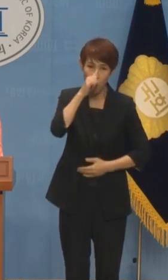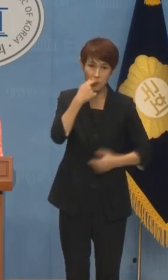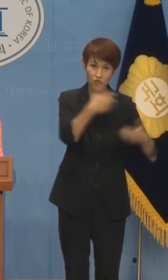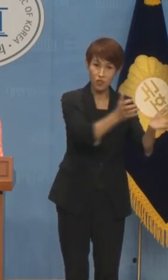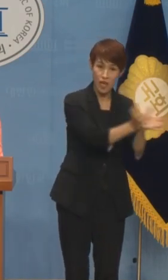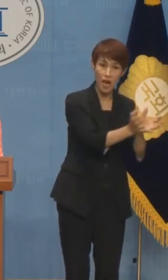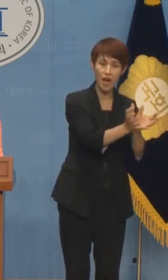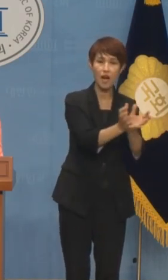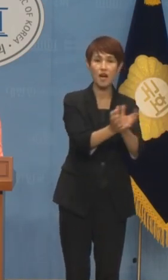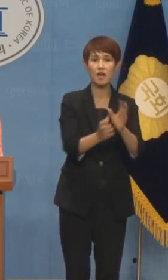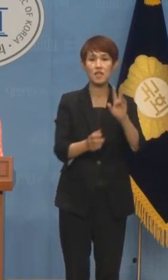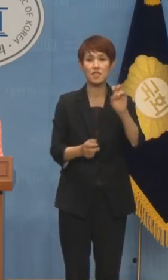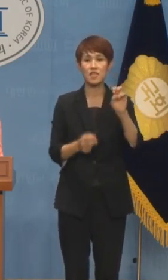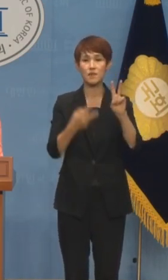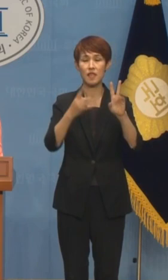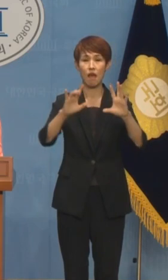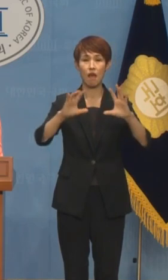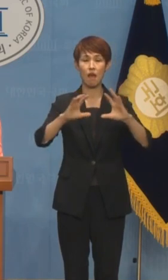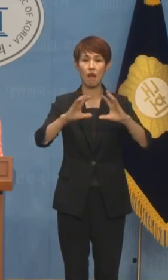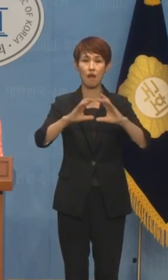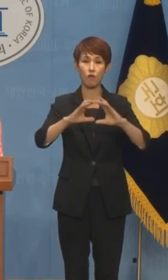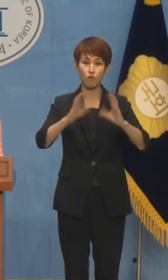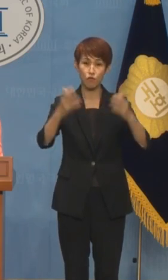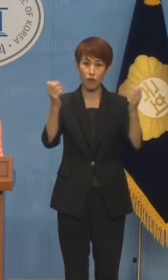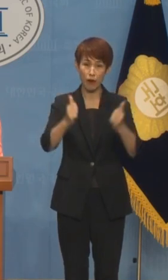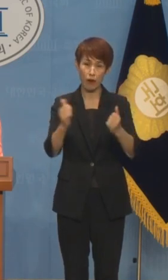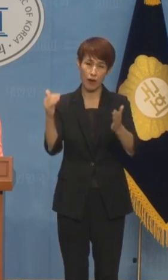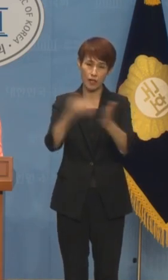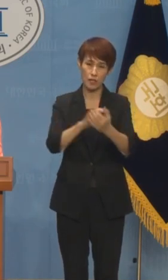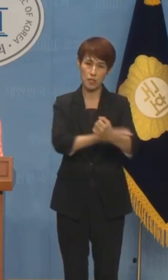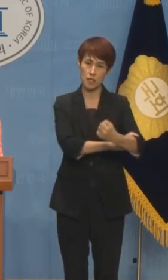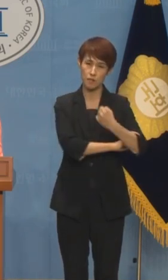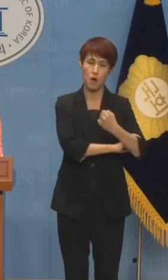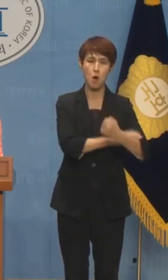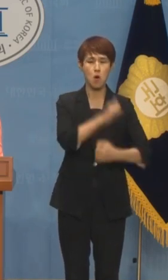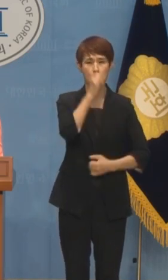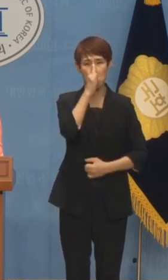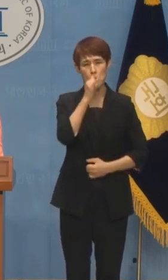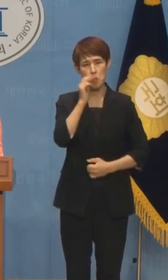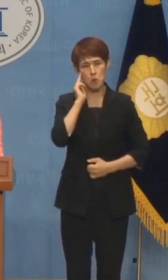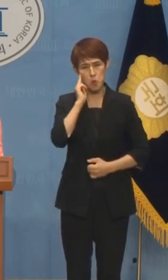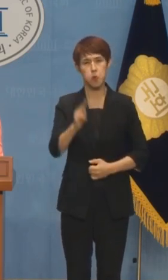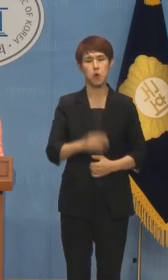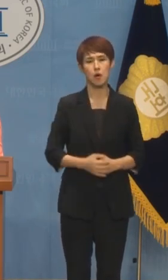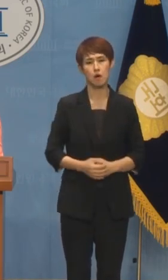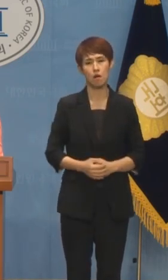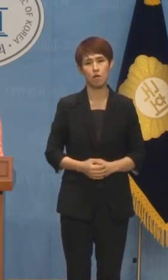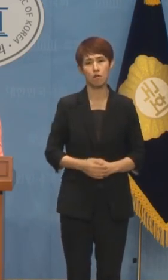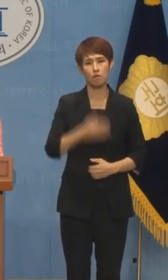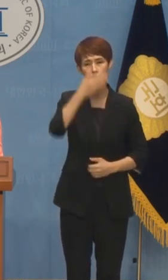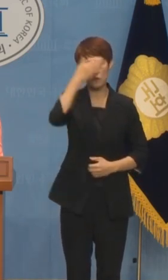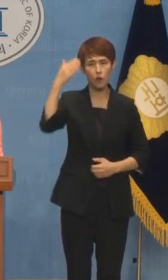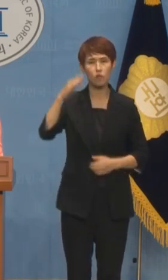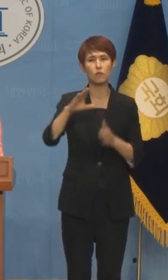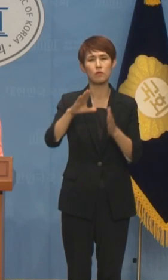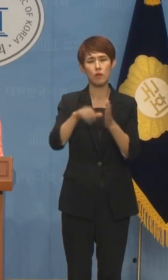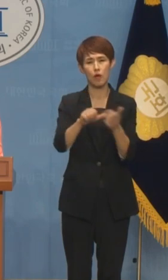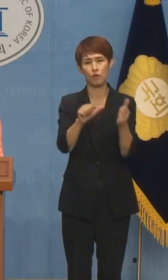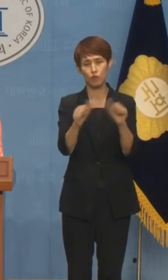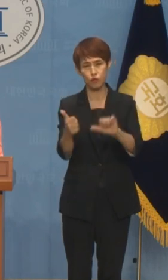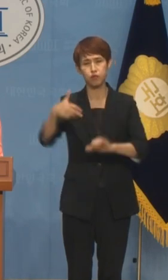국회 주도권까지 거머쥔 현실에 참담함을 느낍니다. 꽃다운 나이에 별이 된